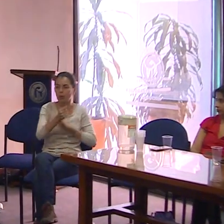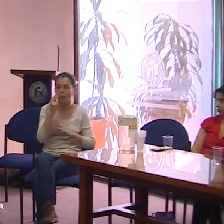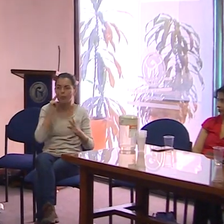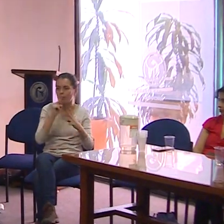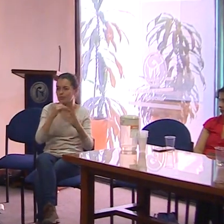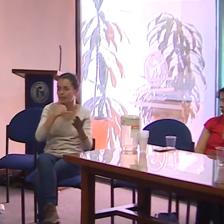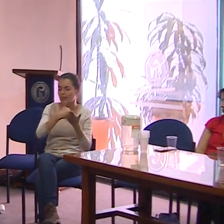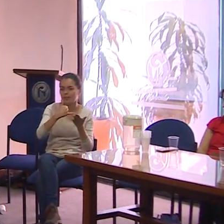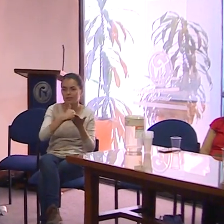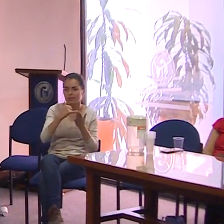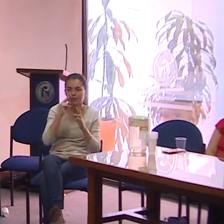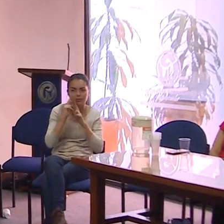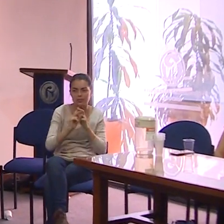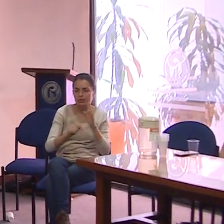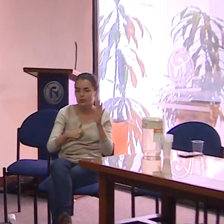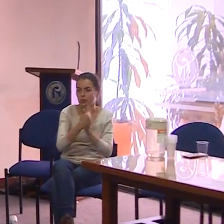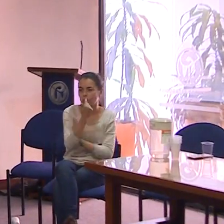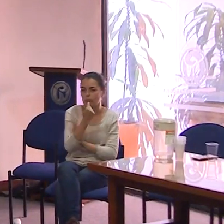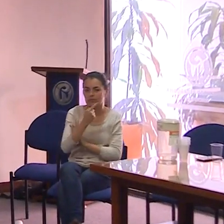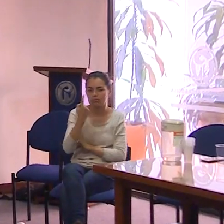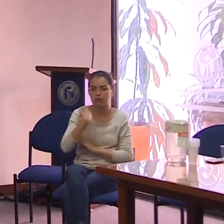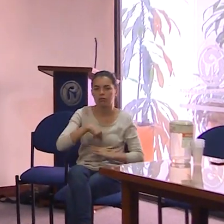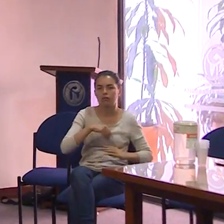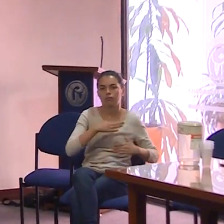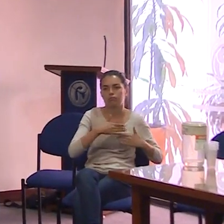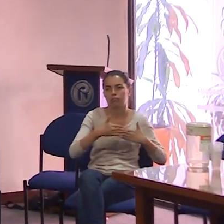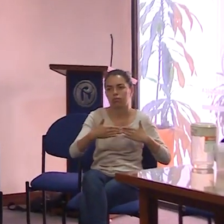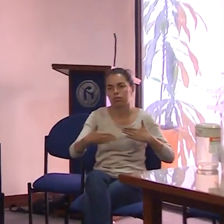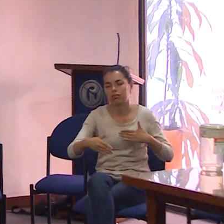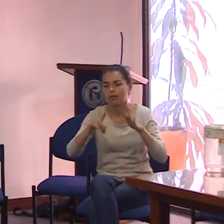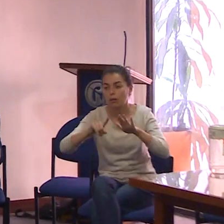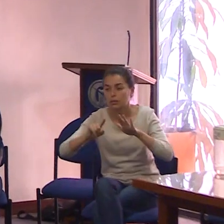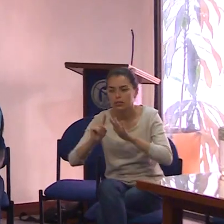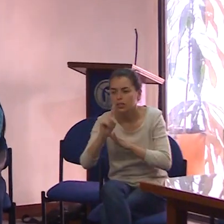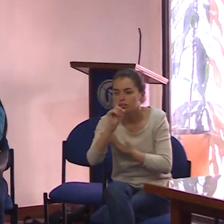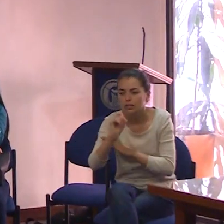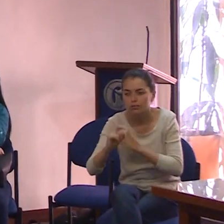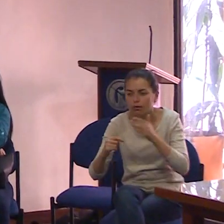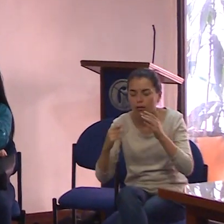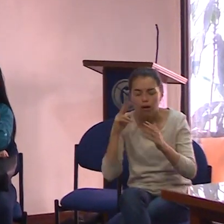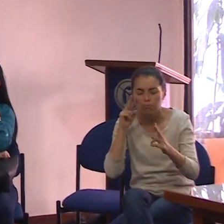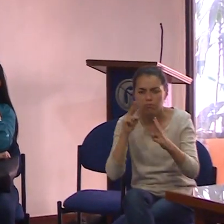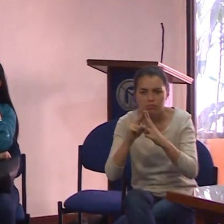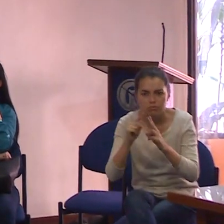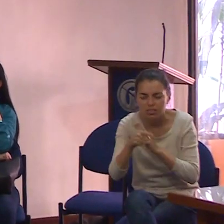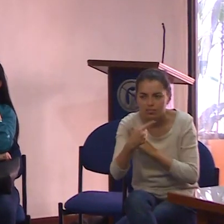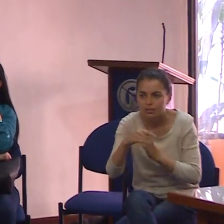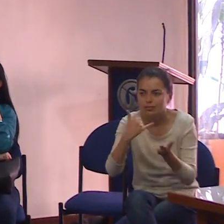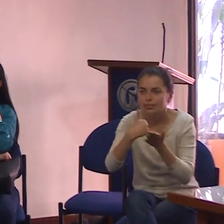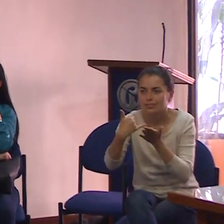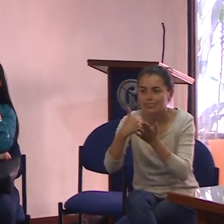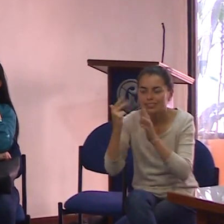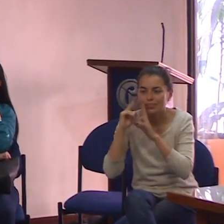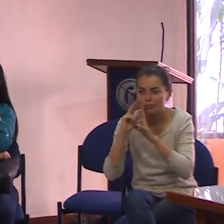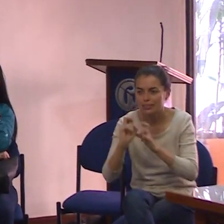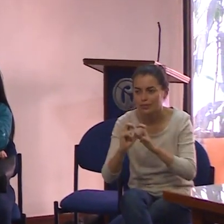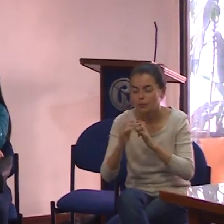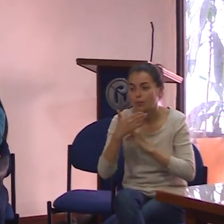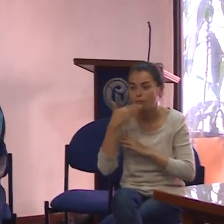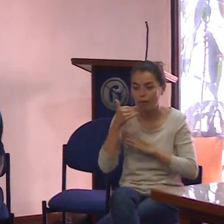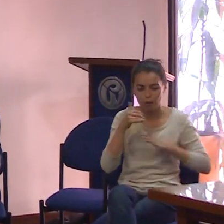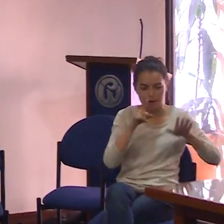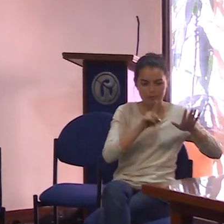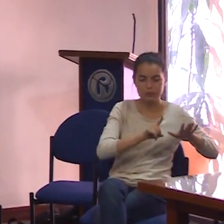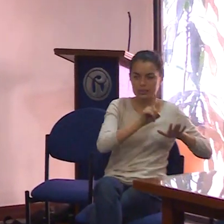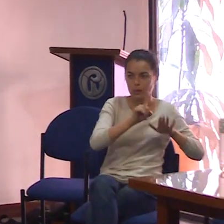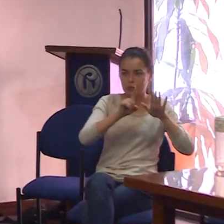de conocer los grupos de investigación a través de un conversatorio, pues sí, es algo muy, muy verbal, y lo más importante creo